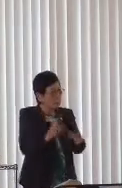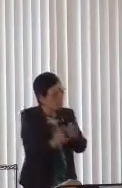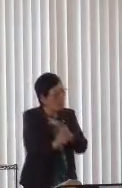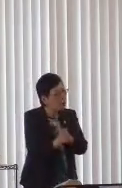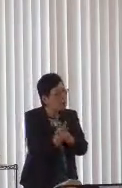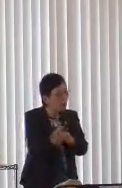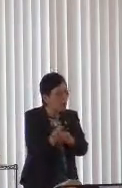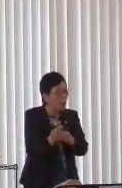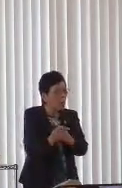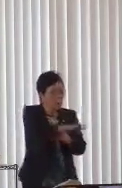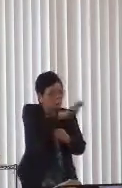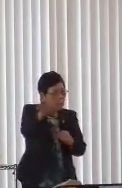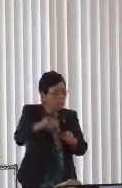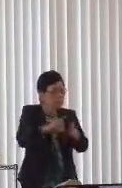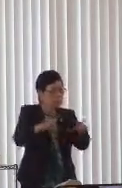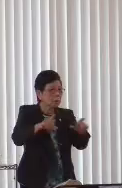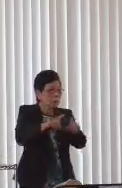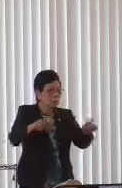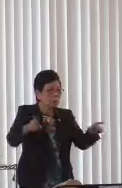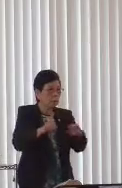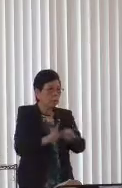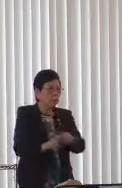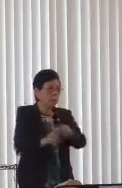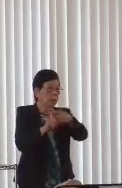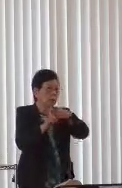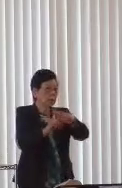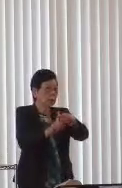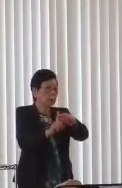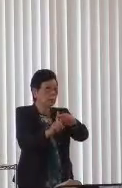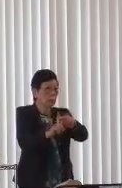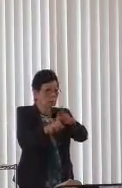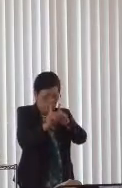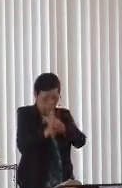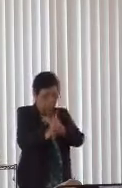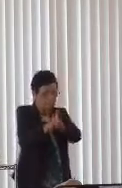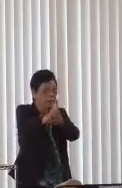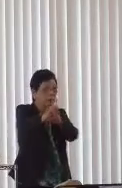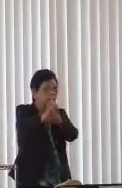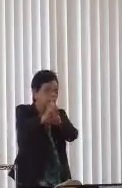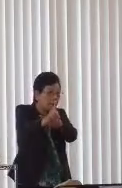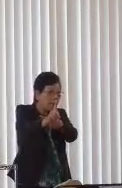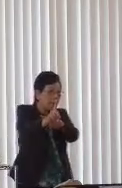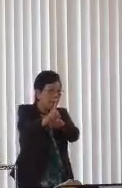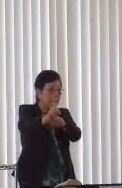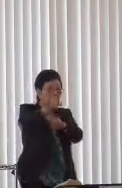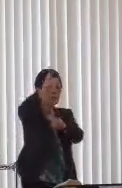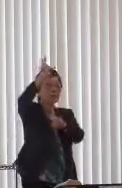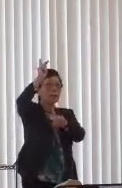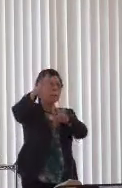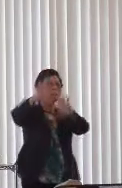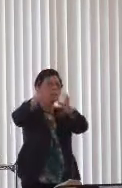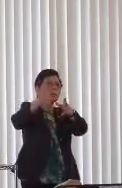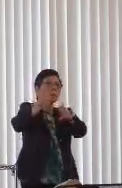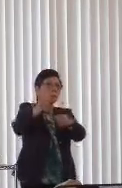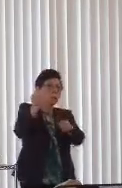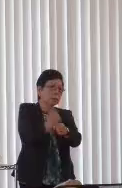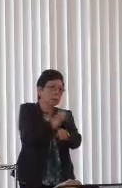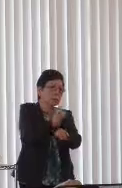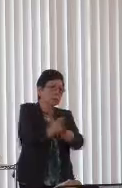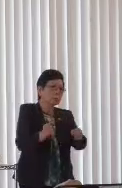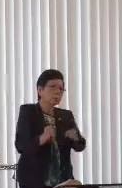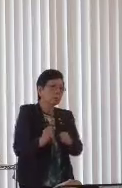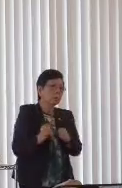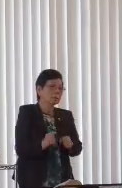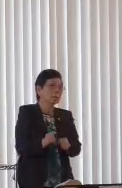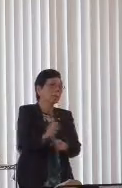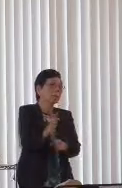く、キリストに従ってまたその教えによって神の国を建設しようとしているわけですけれども、